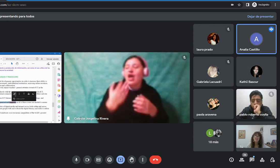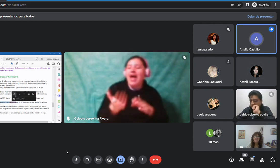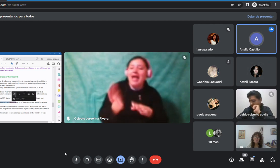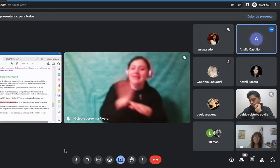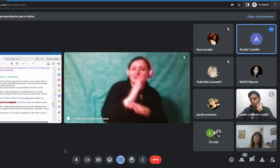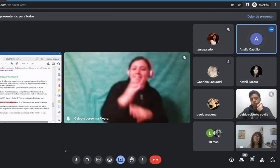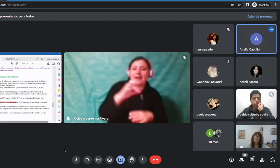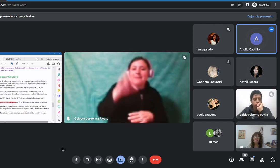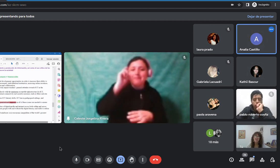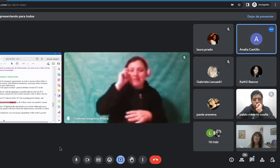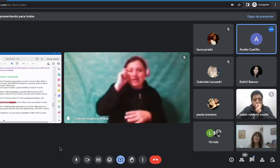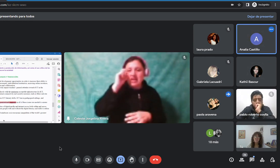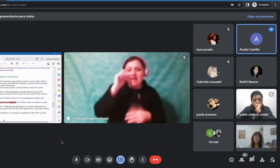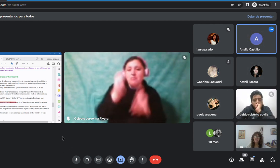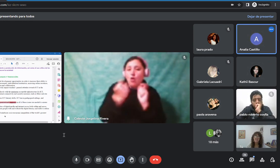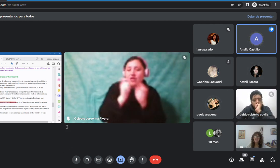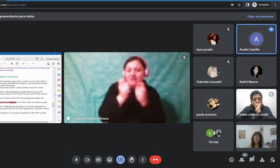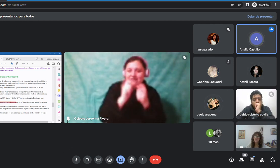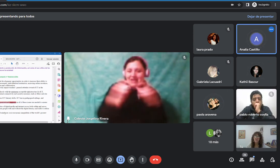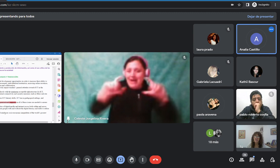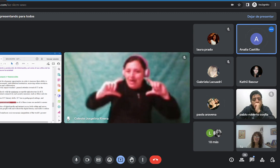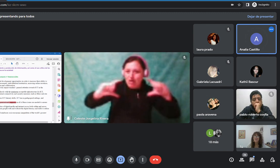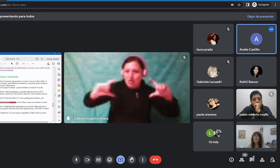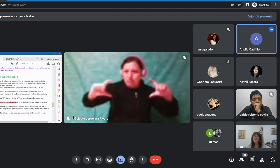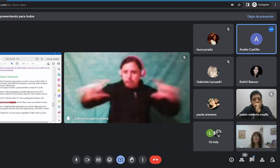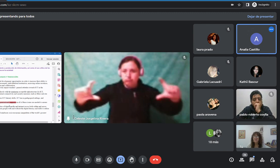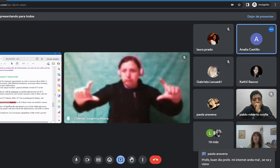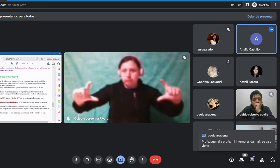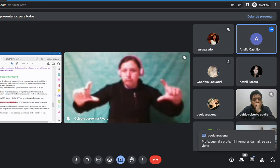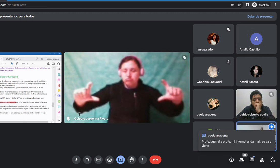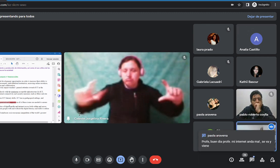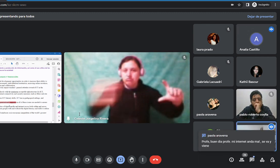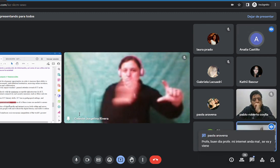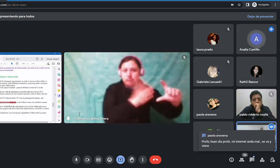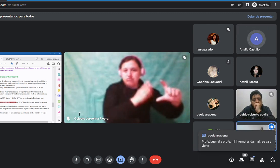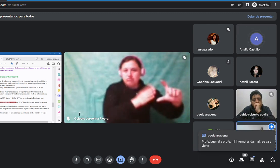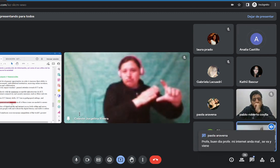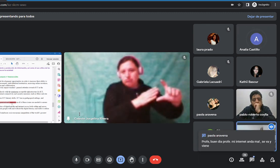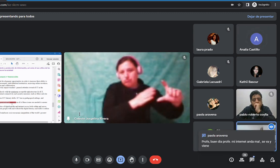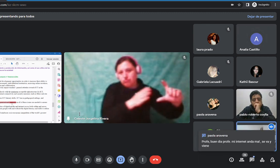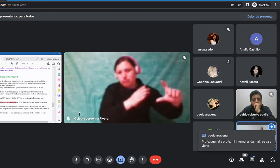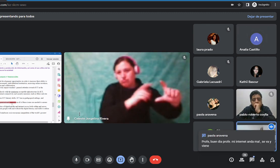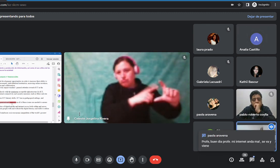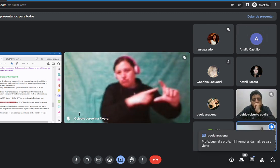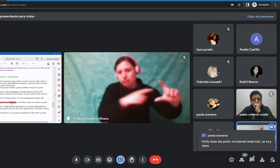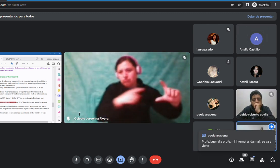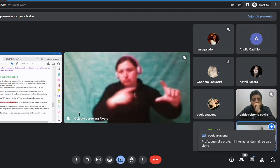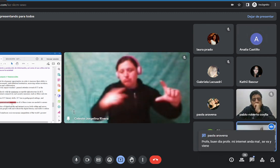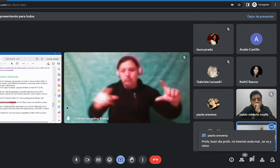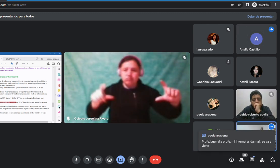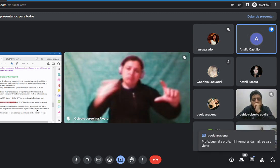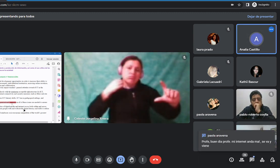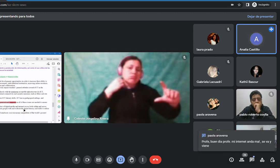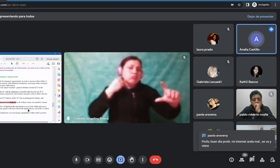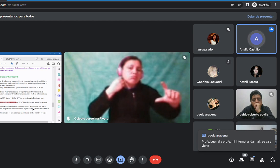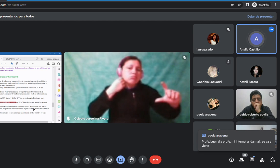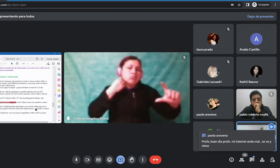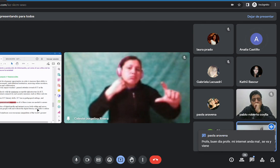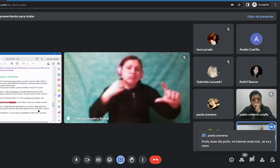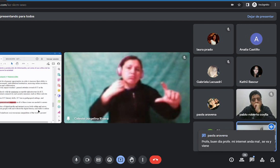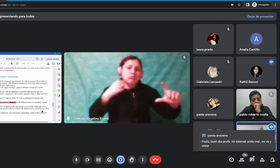Ahí. Claro. Ese sería el toque. Entonces serían los apoyos o los soportes